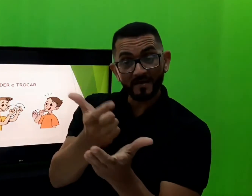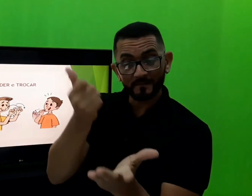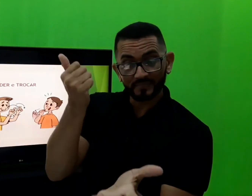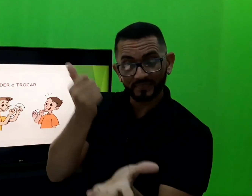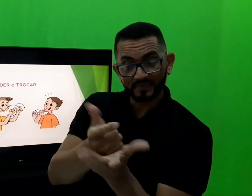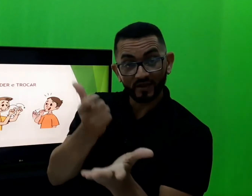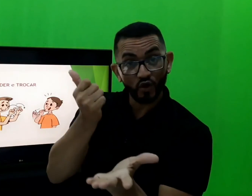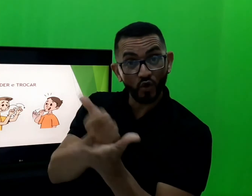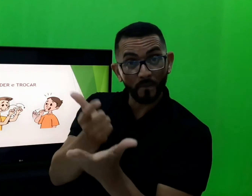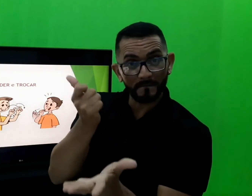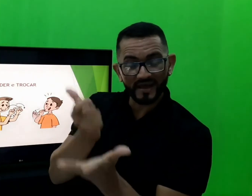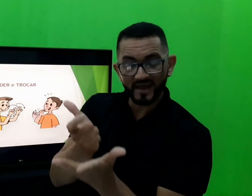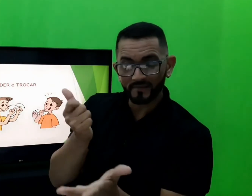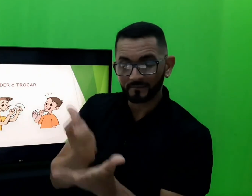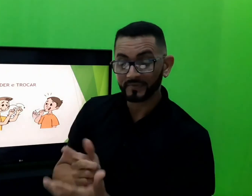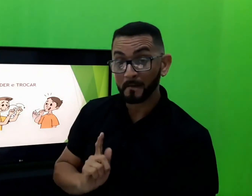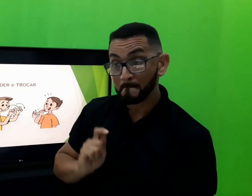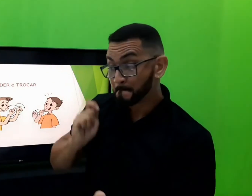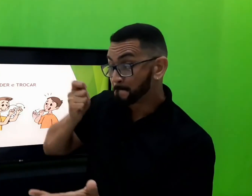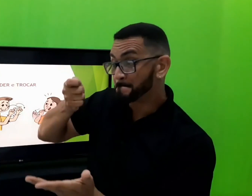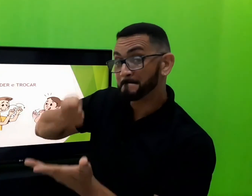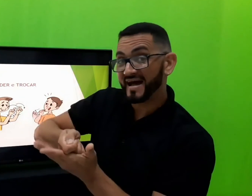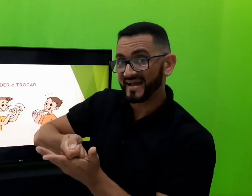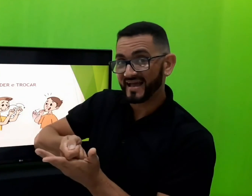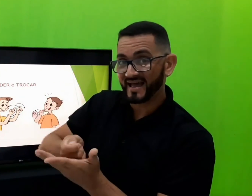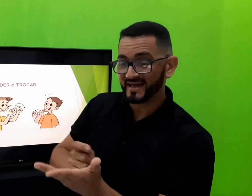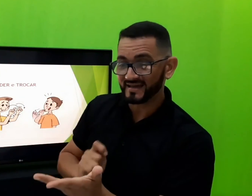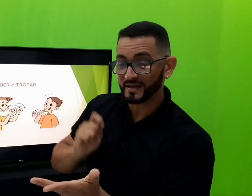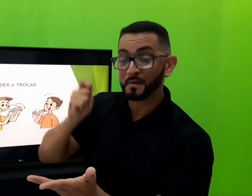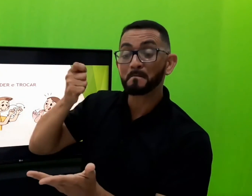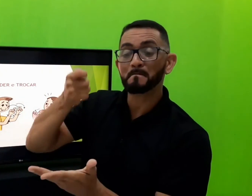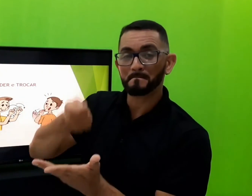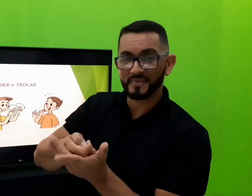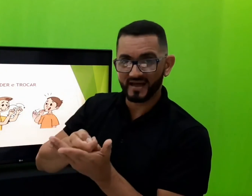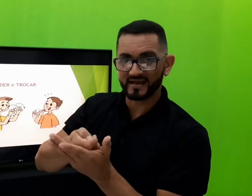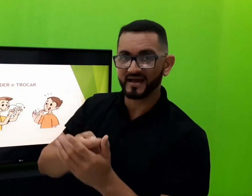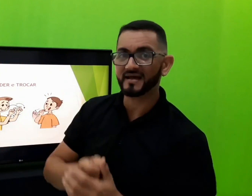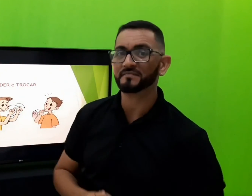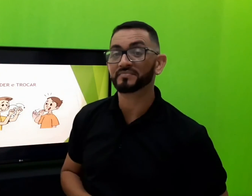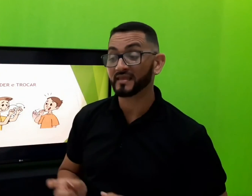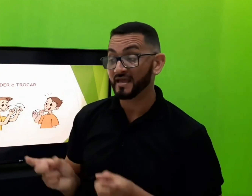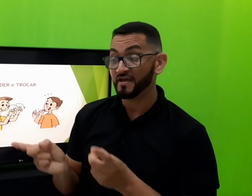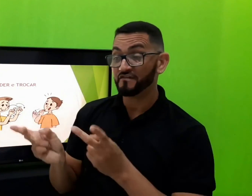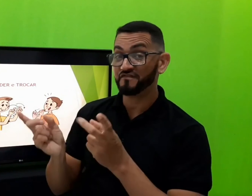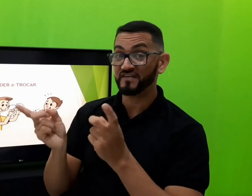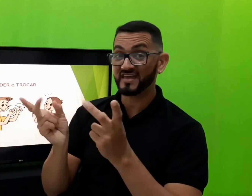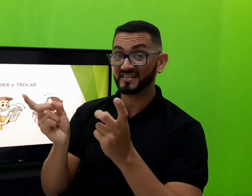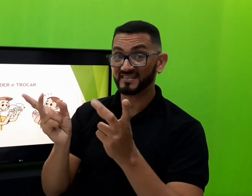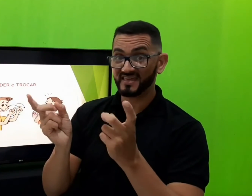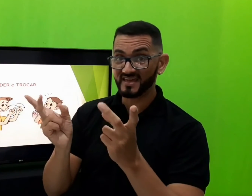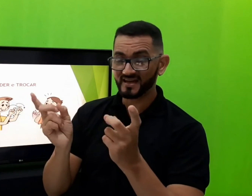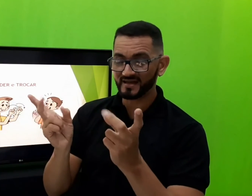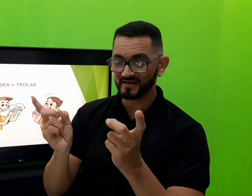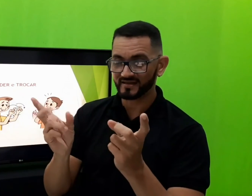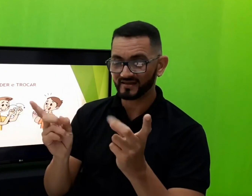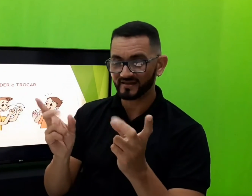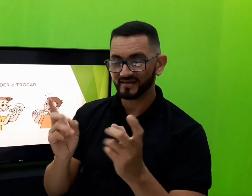Comprar, comprar, pagar, pagar, vender